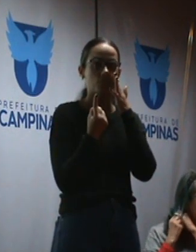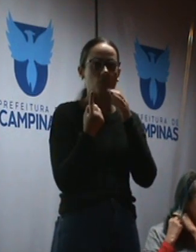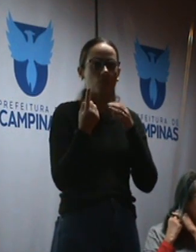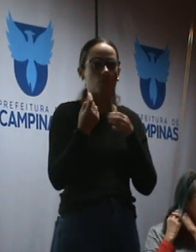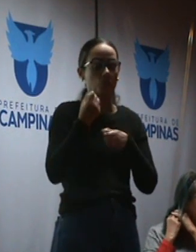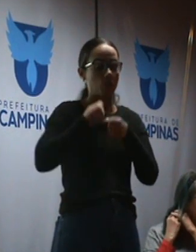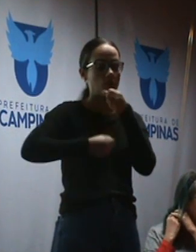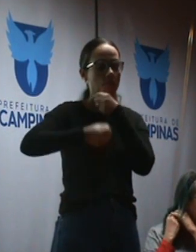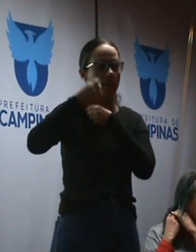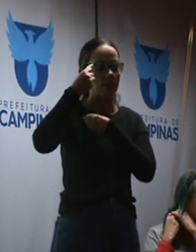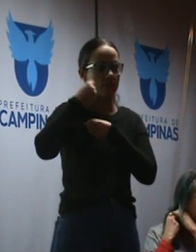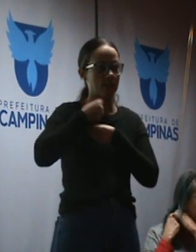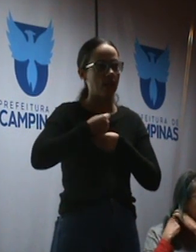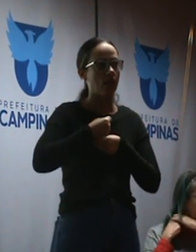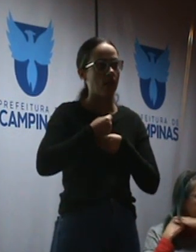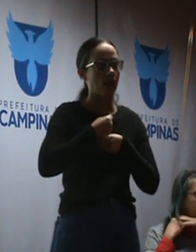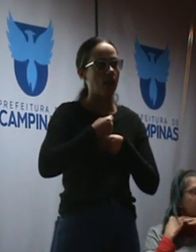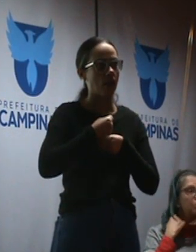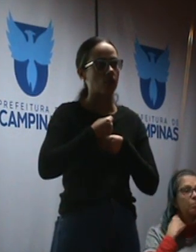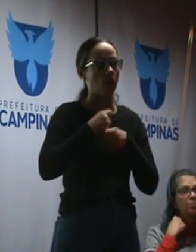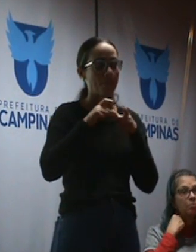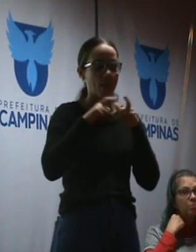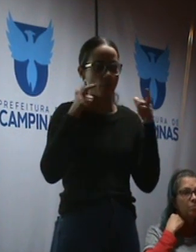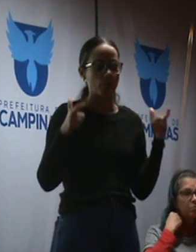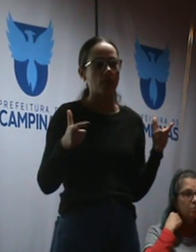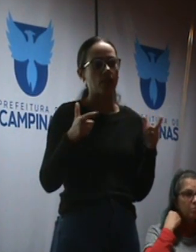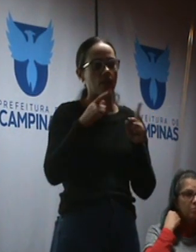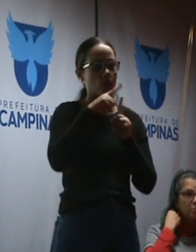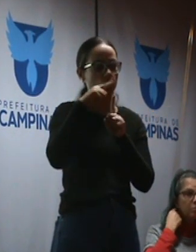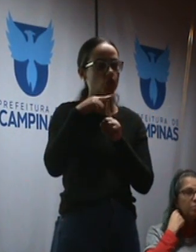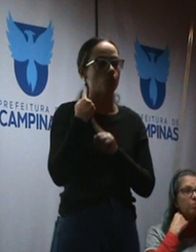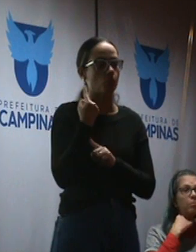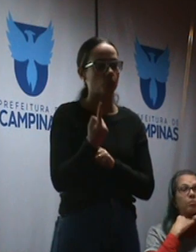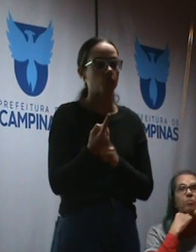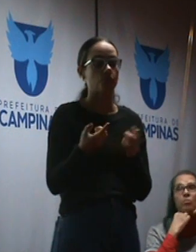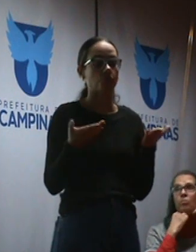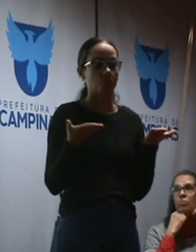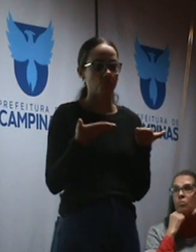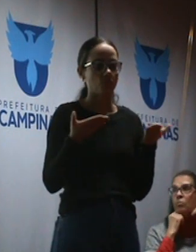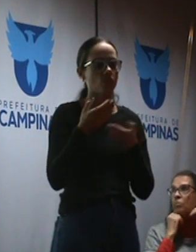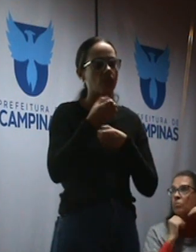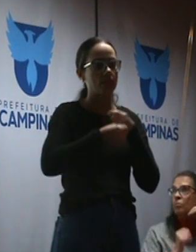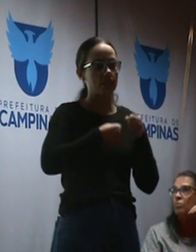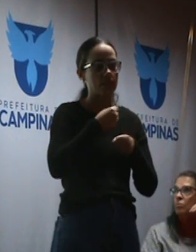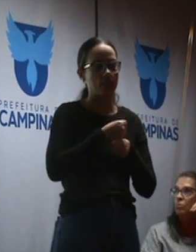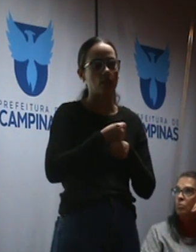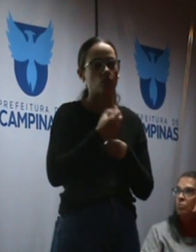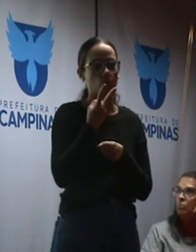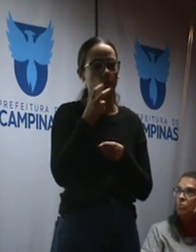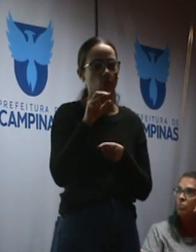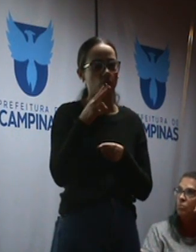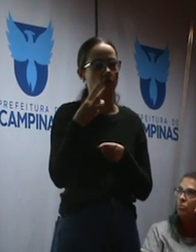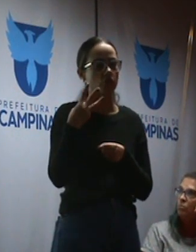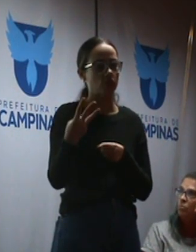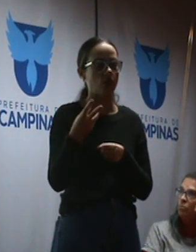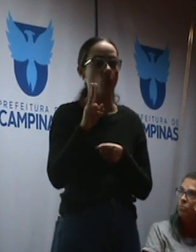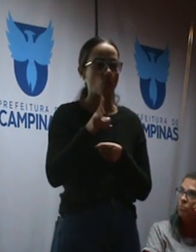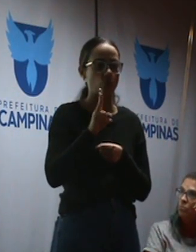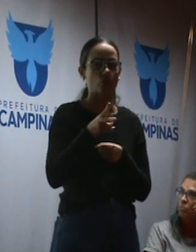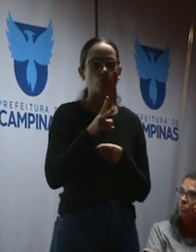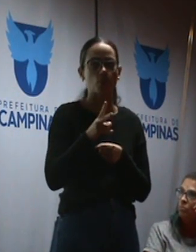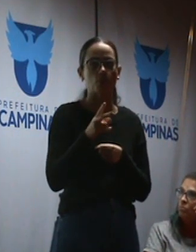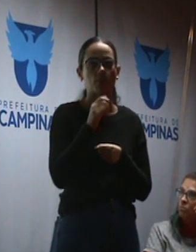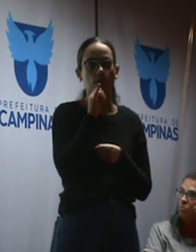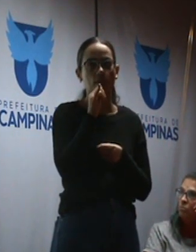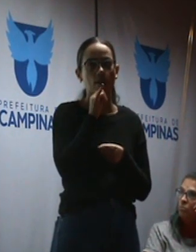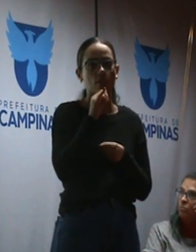isolamentos do vírus foram dengue 1, e esse ano a gente continua no mesmo padrão. Então a gente teve 12